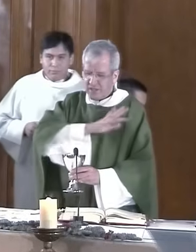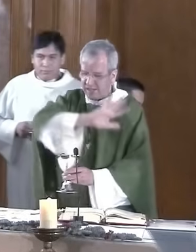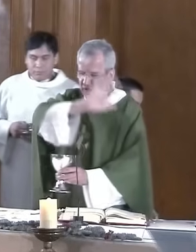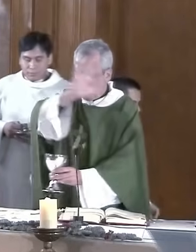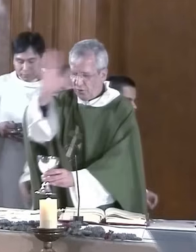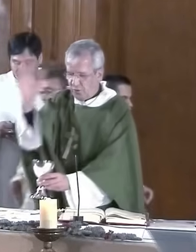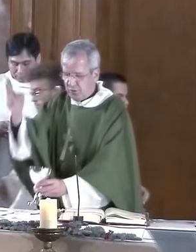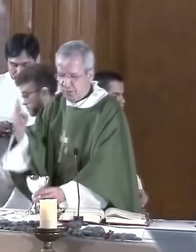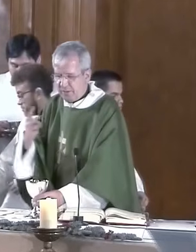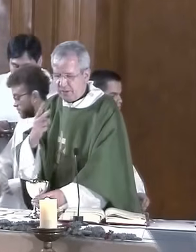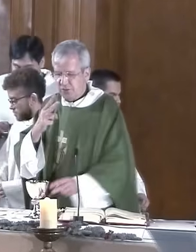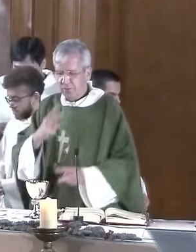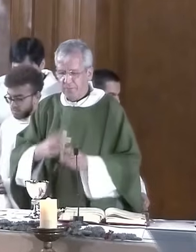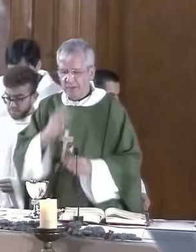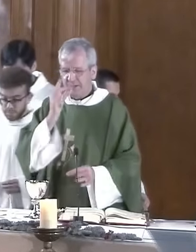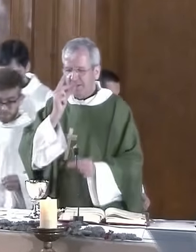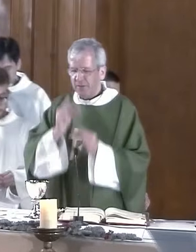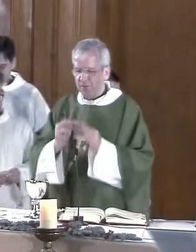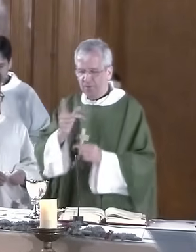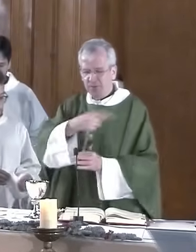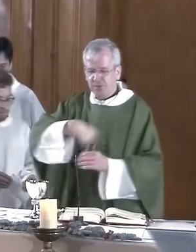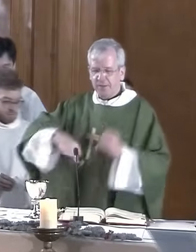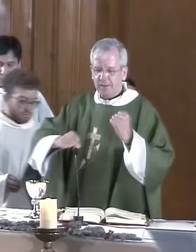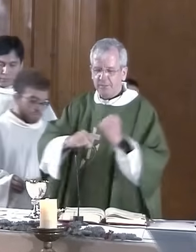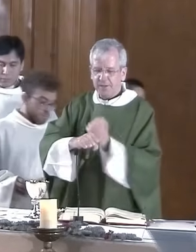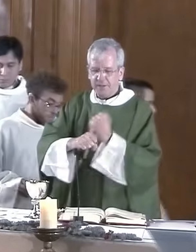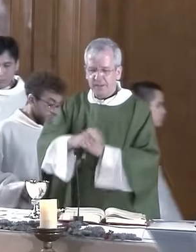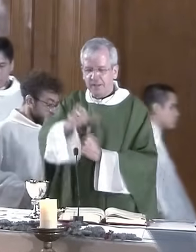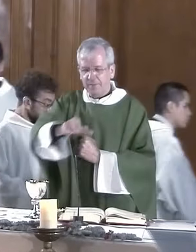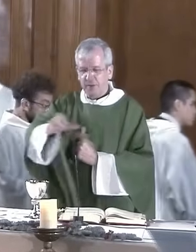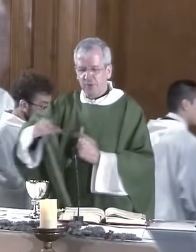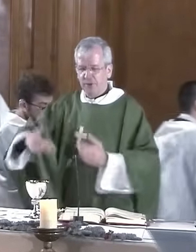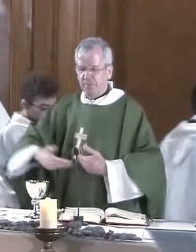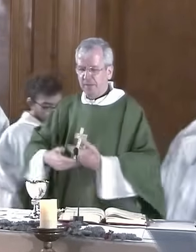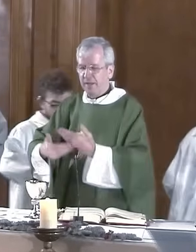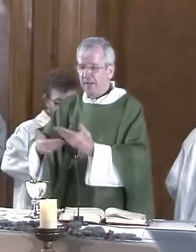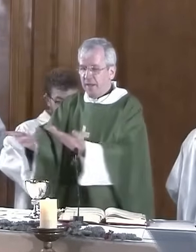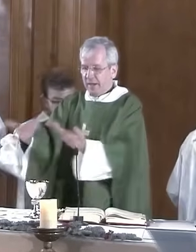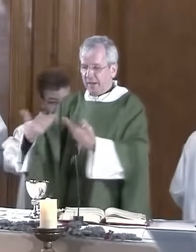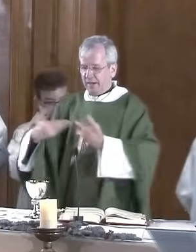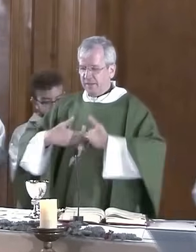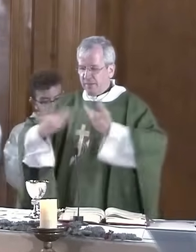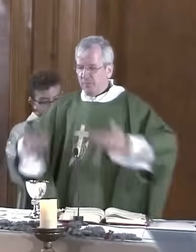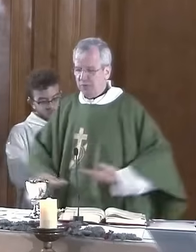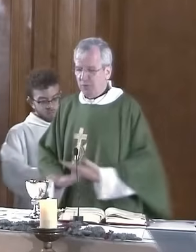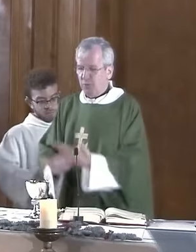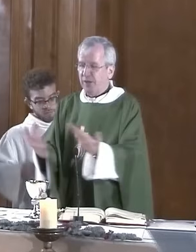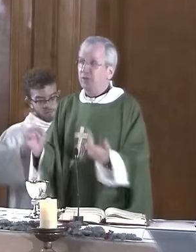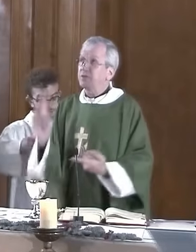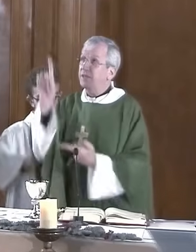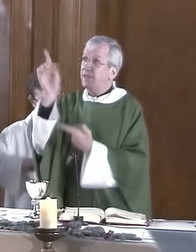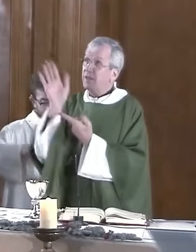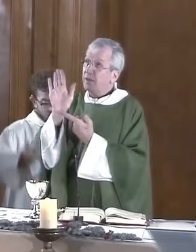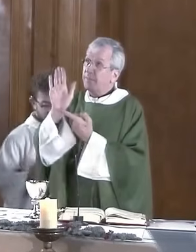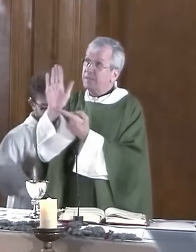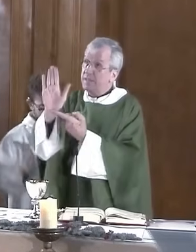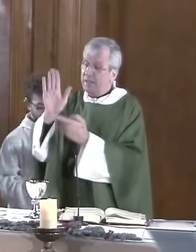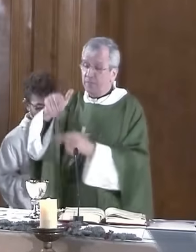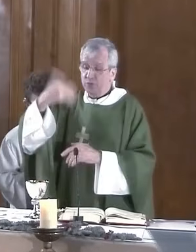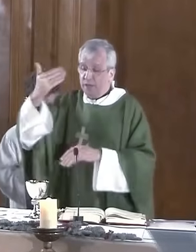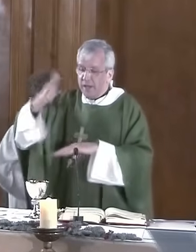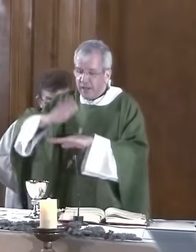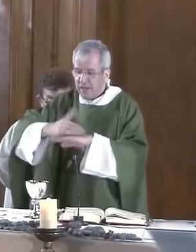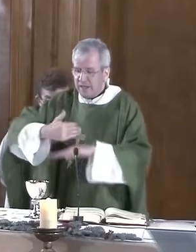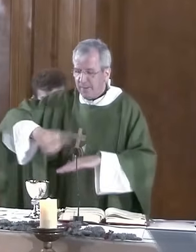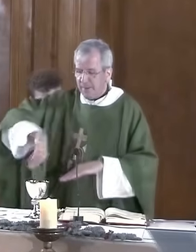Bendito sea, Señor Dios del universo, por este vino, fruto de la vid y del trabajo del hombre, que recibimos de tu generosidad y ahora te